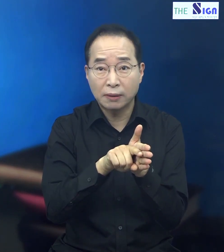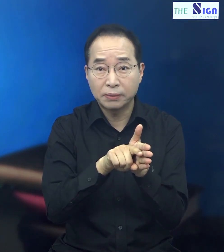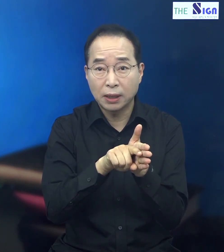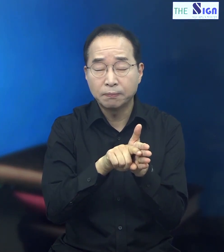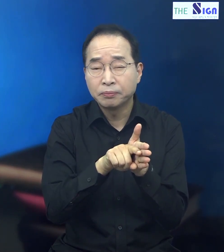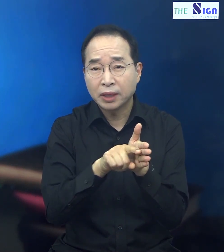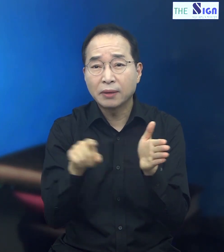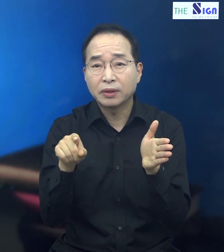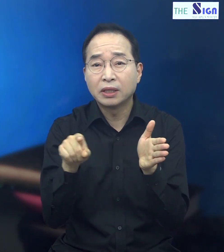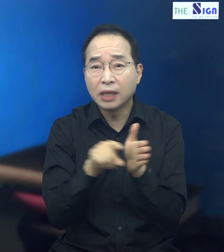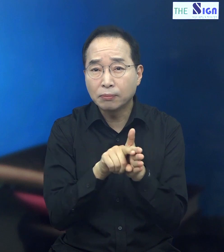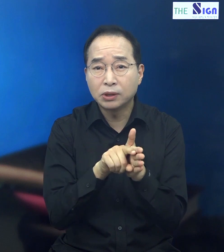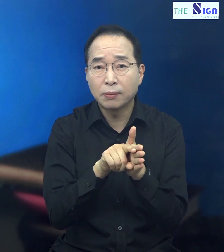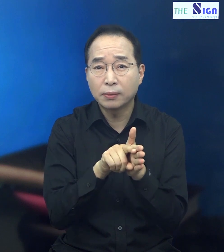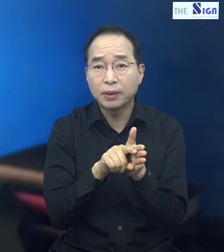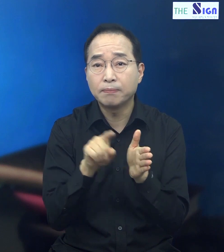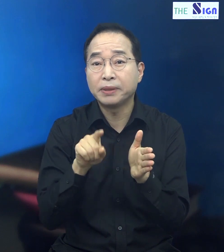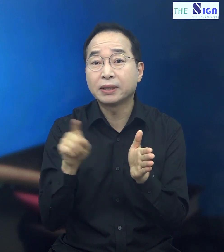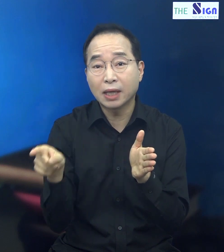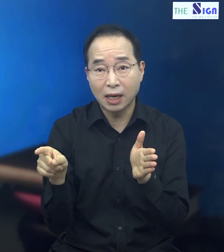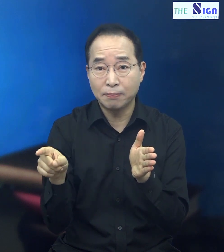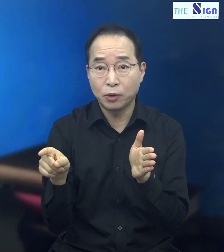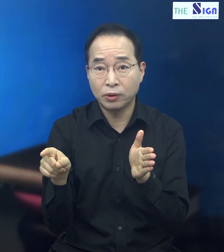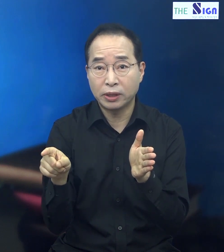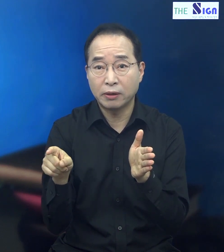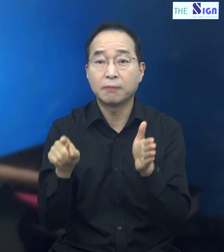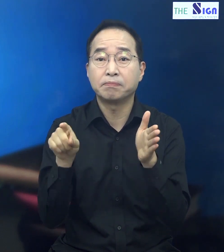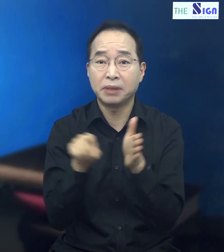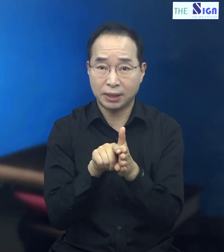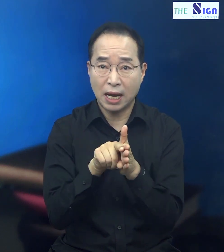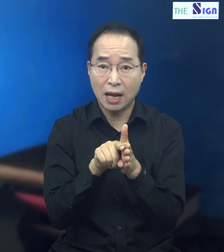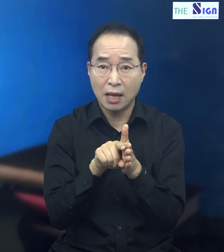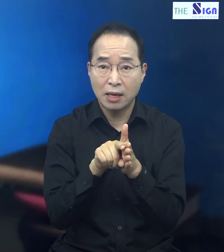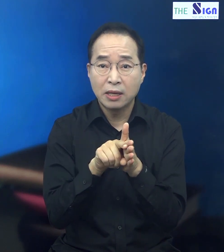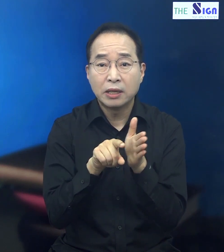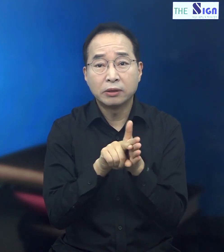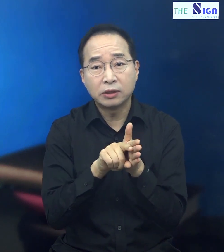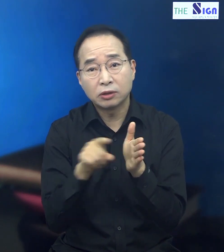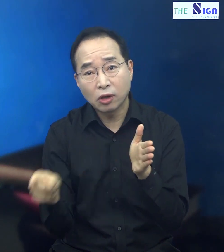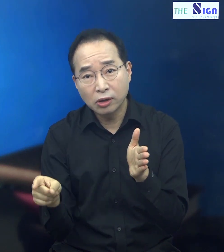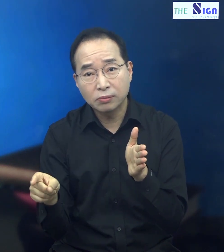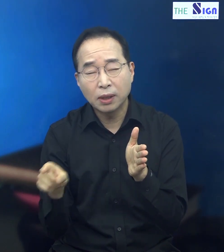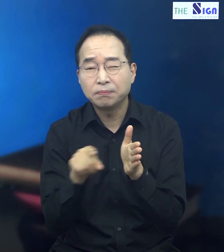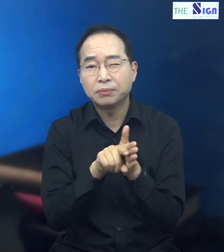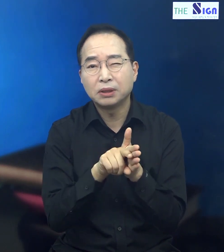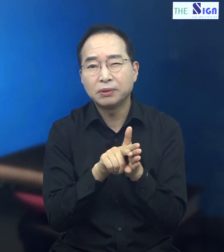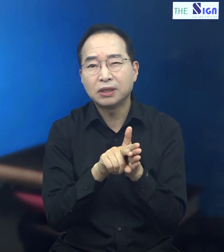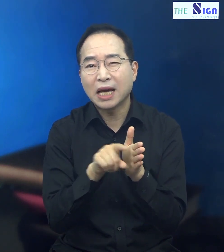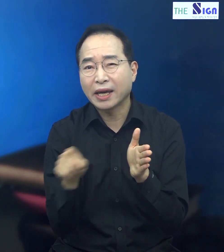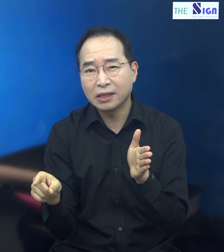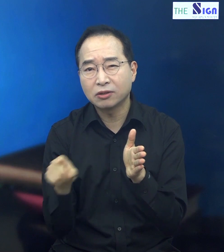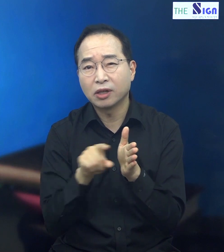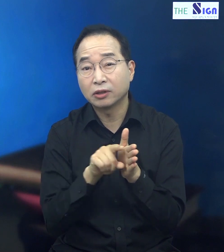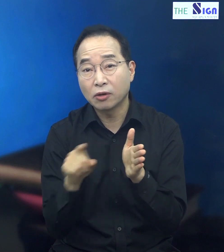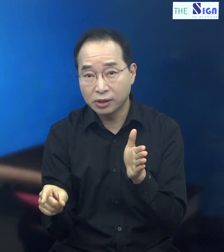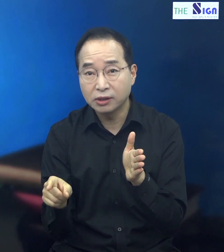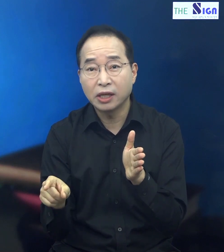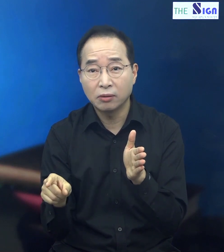합니다. 단 그냥 붙여버리면 믿다라는 표현이 돼요. 믿다. 이걸 떨어지면 믿음이 이제 약해지거나 떨어지는 개념이